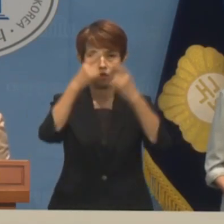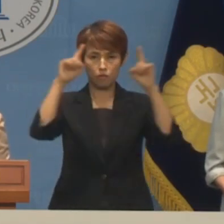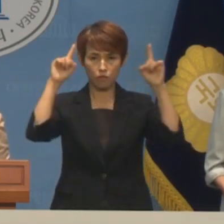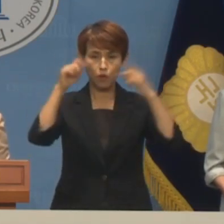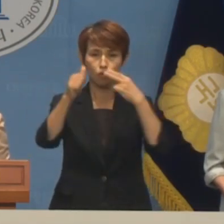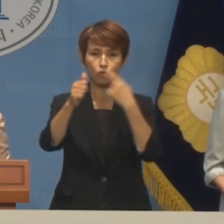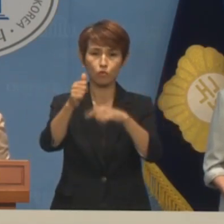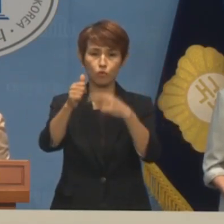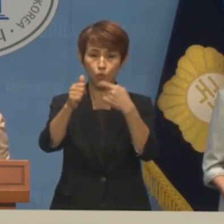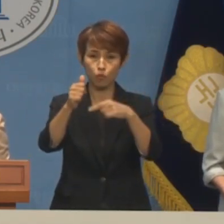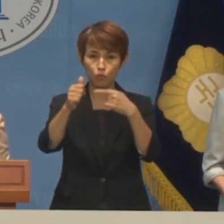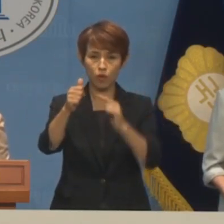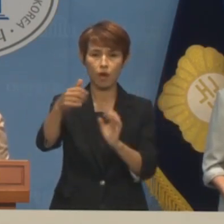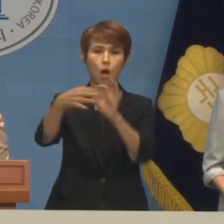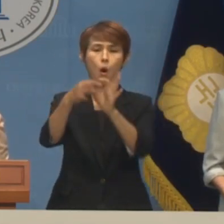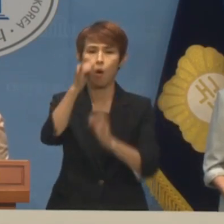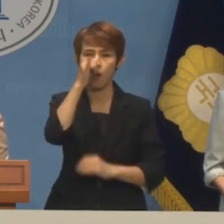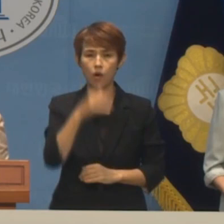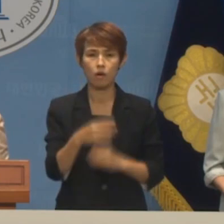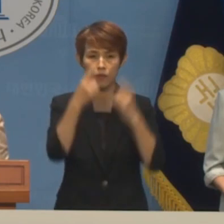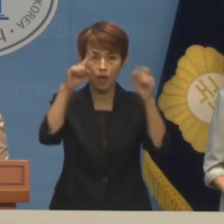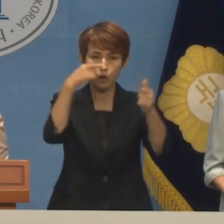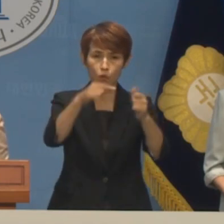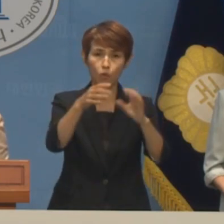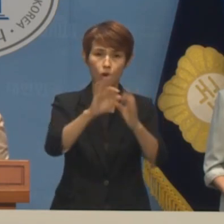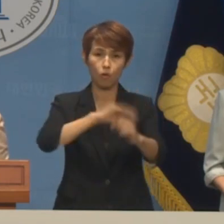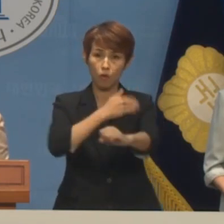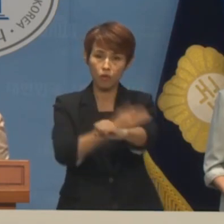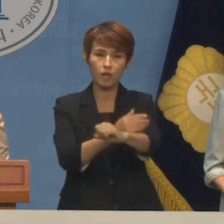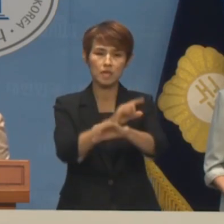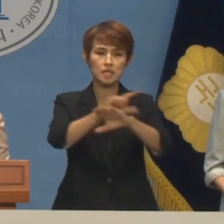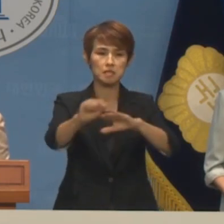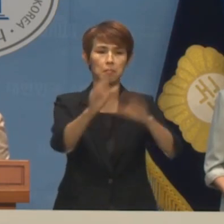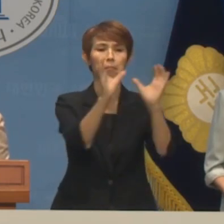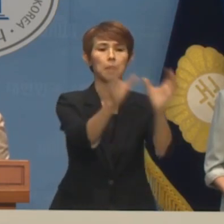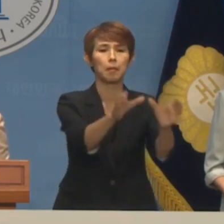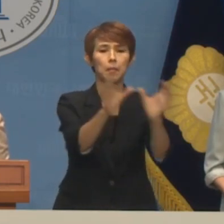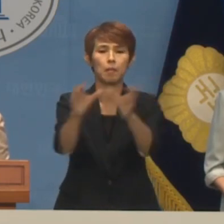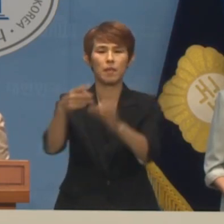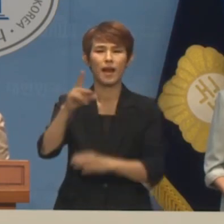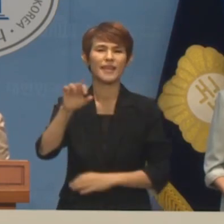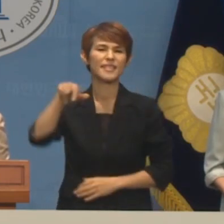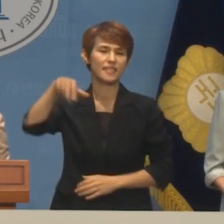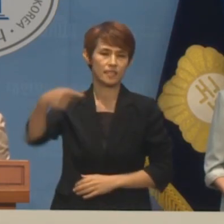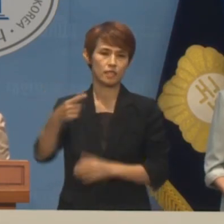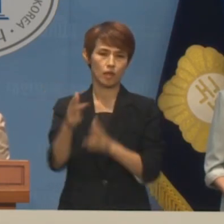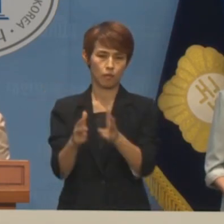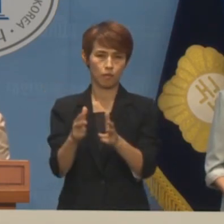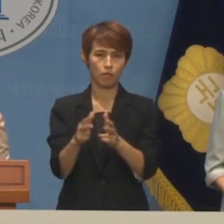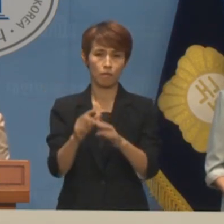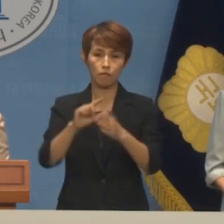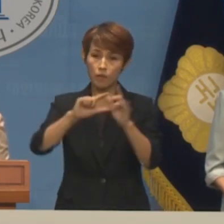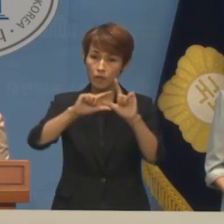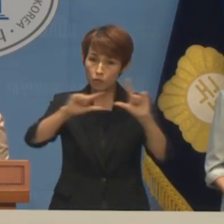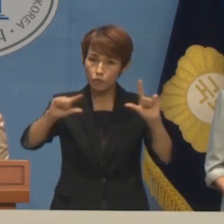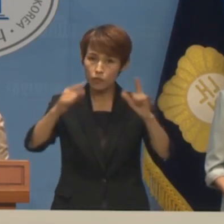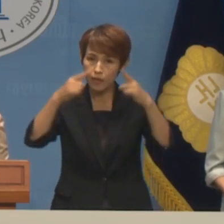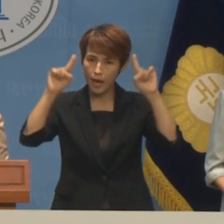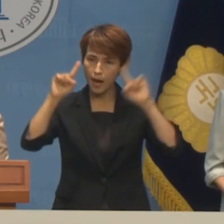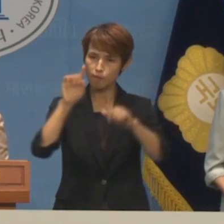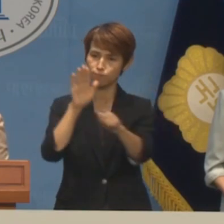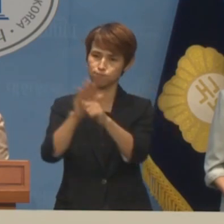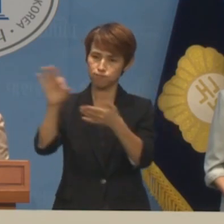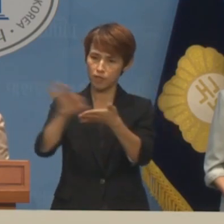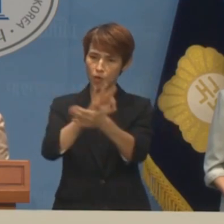도입하고 있습니다. 대학교육에 관한 권한을 지자체로 이양하는 라이즈 사업과 일부 대학에게 전폭적인